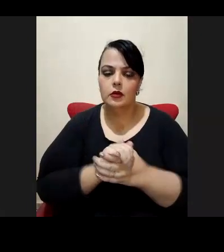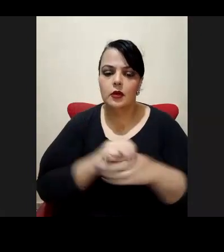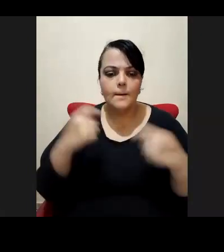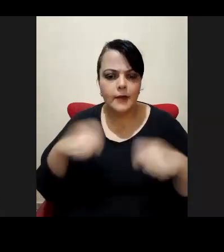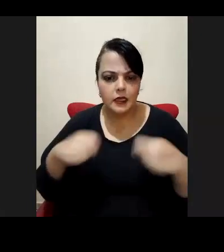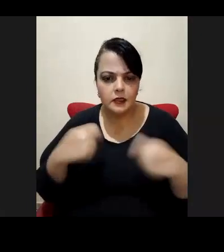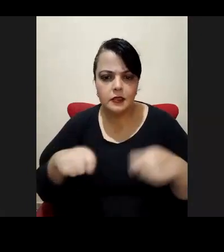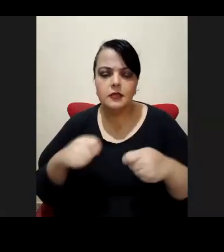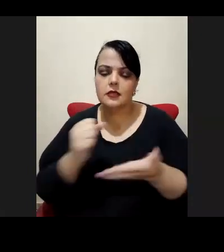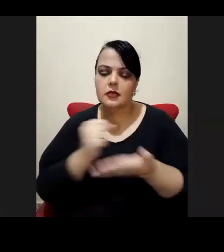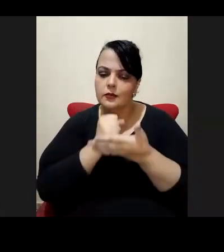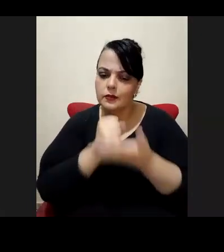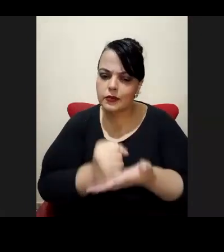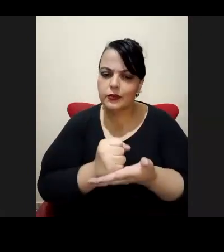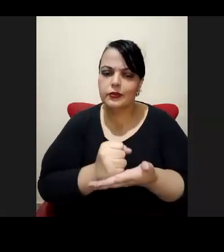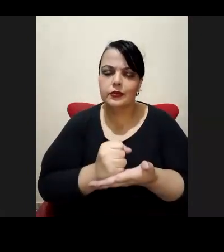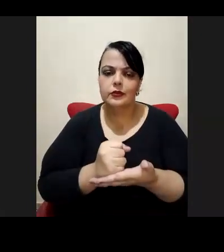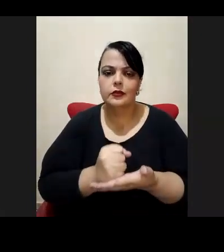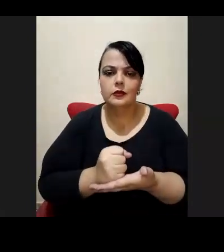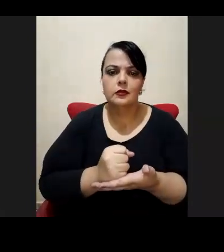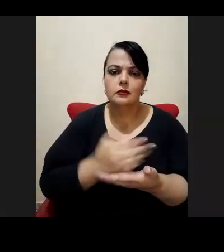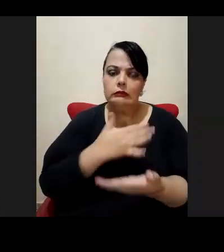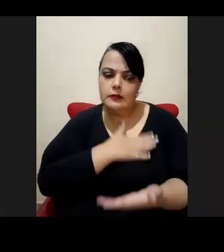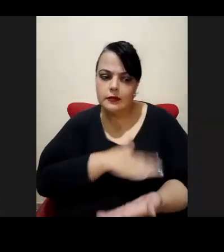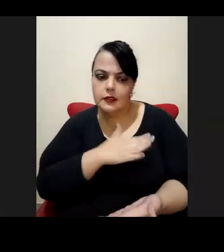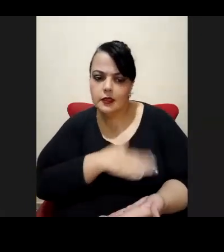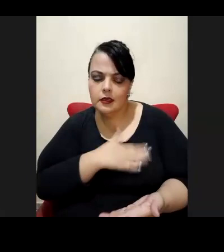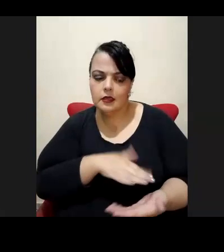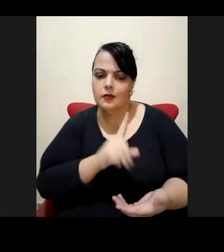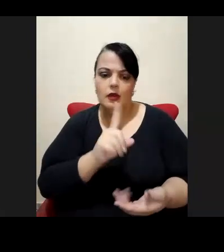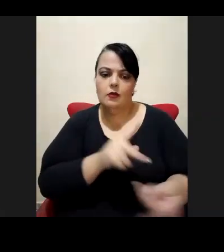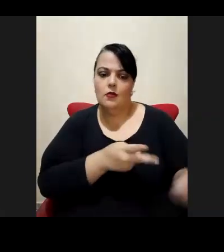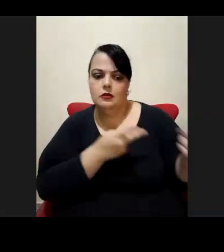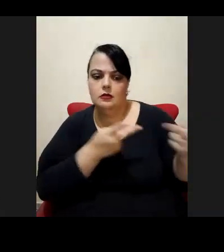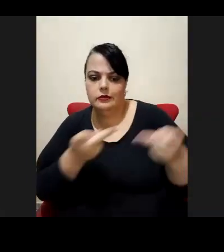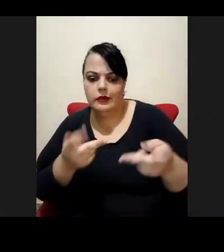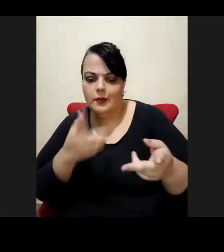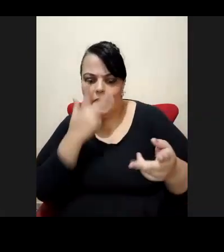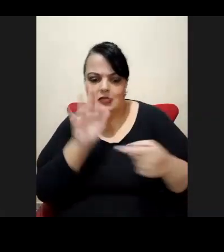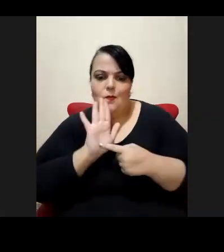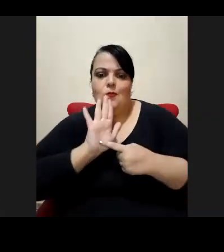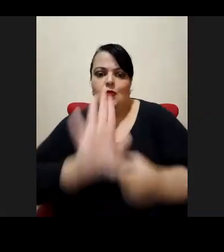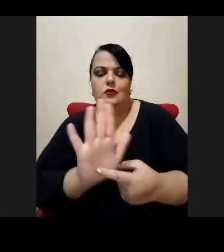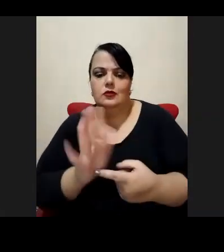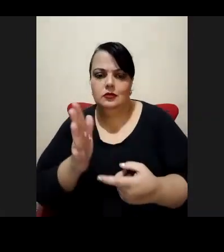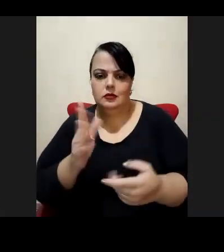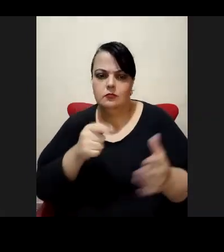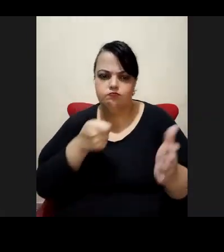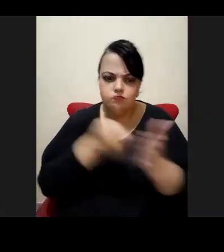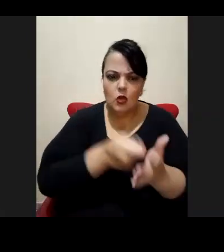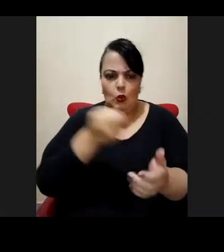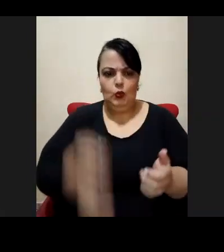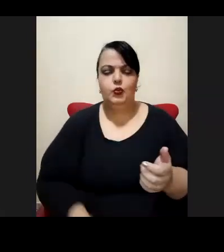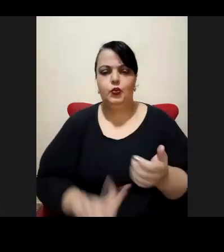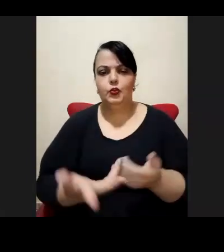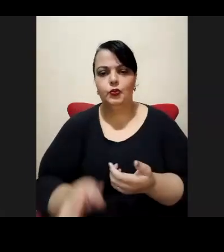para que a gente consiga não trazer uma invalidação desse adolescente ainda maior perante